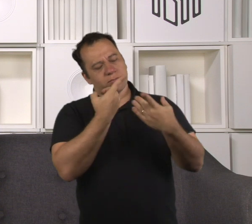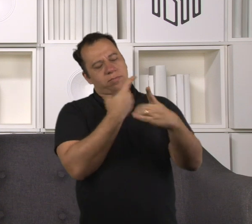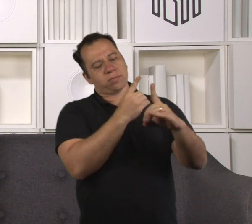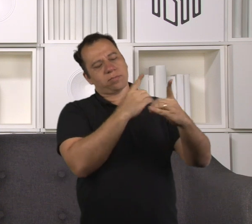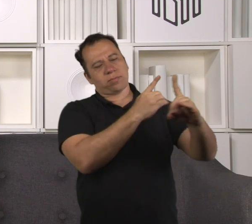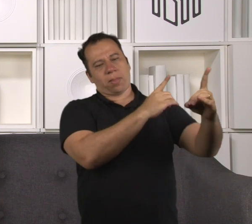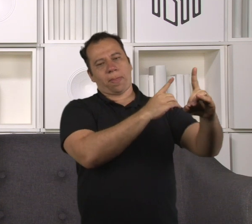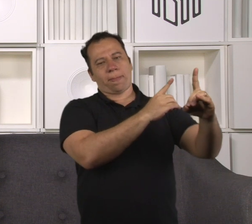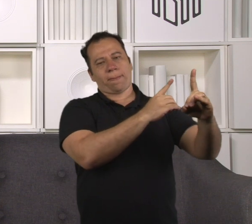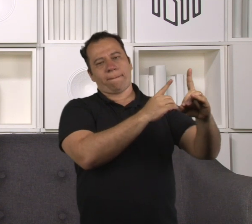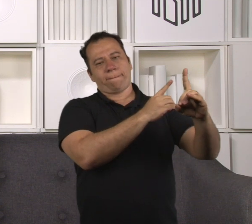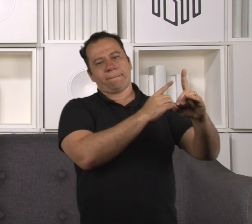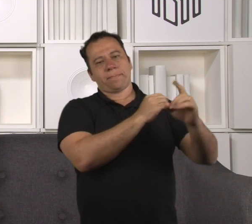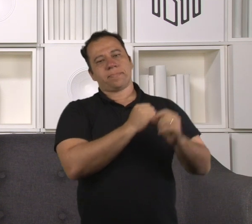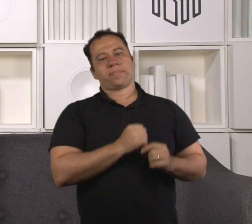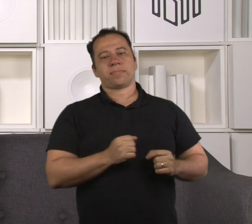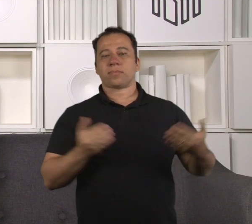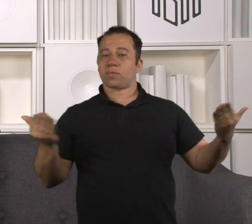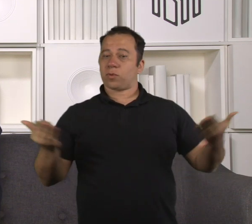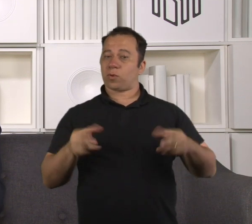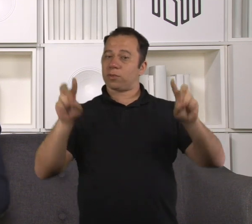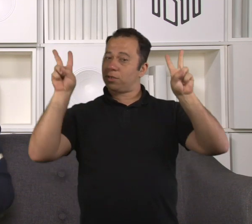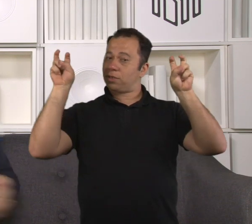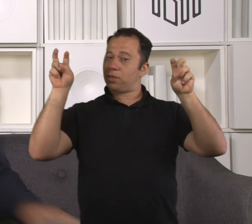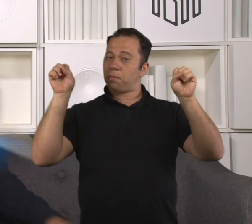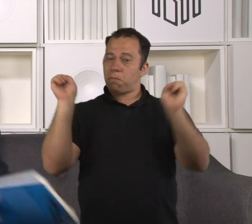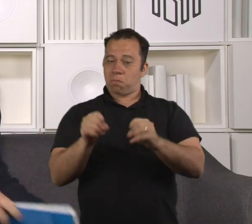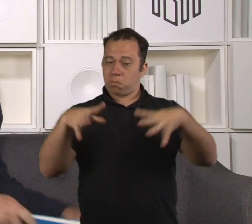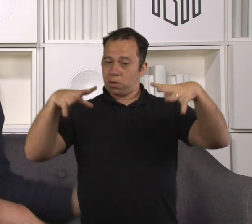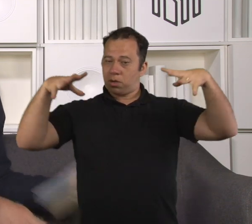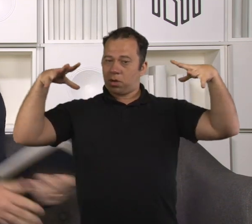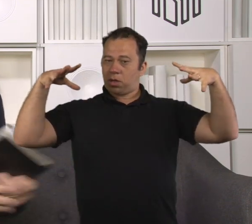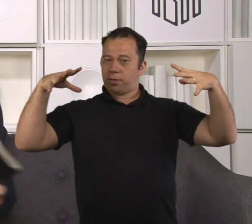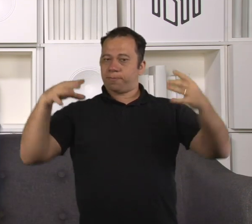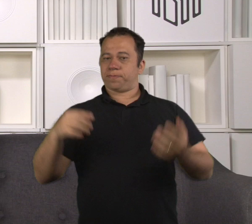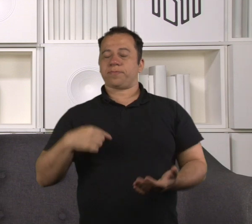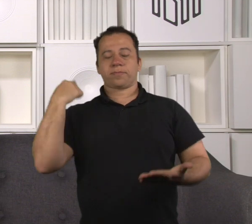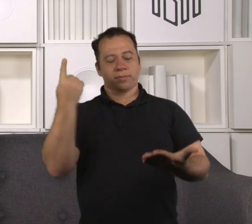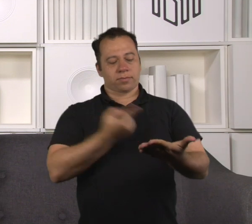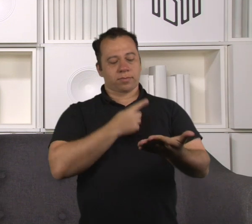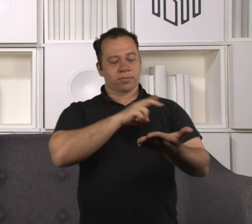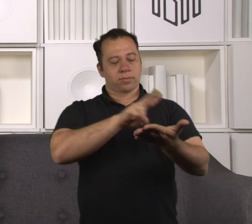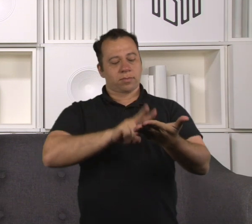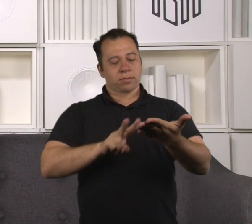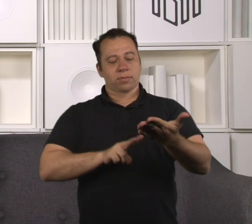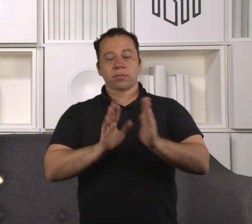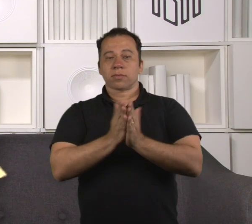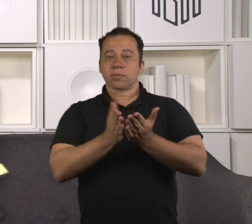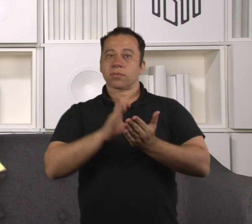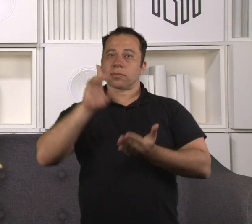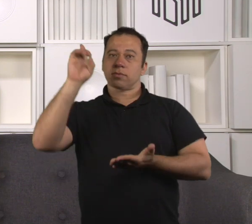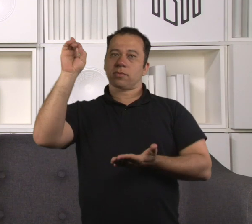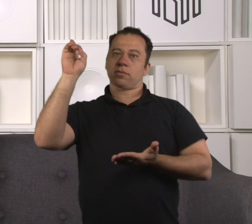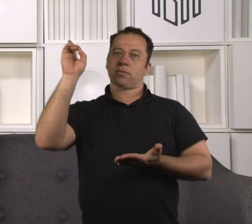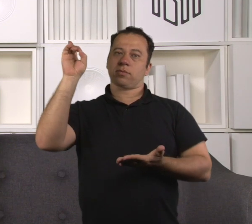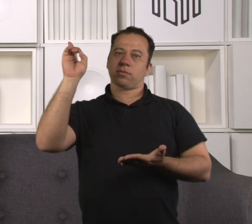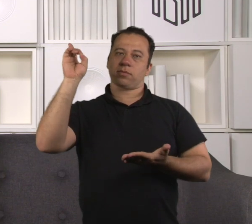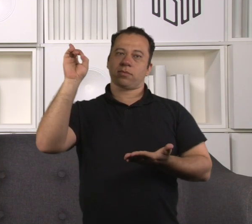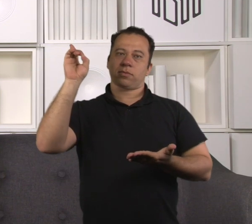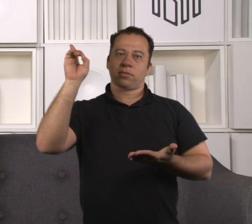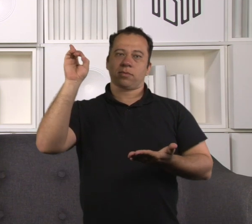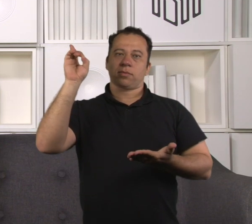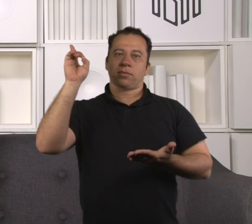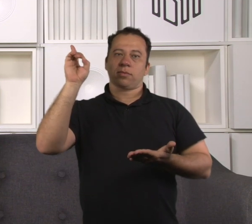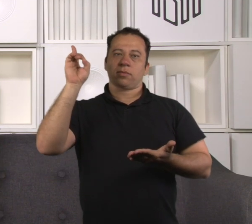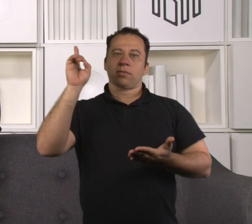tema de hoje é milagres. E a palavra de Deus, a referência bíblica para nós, é